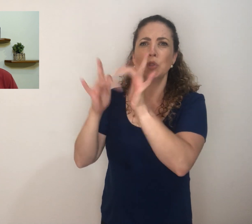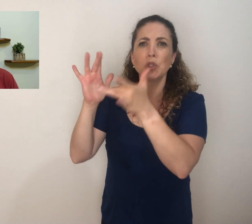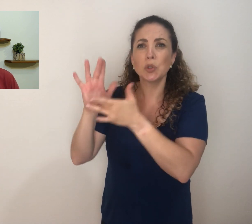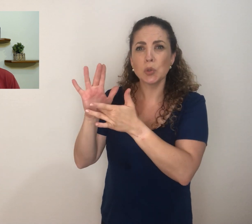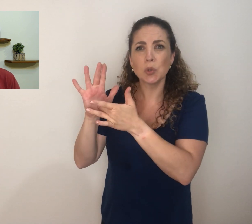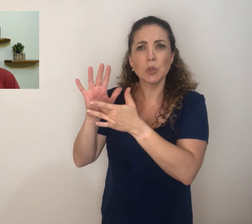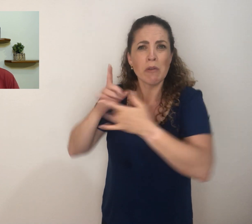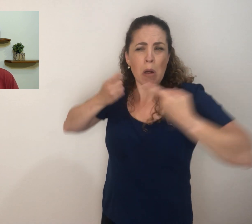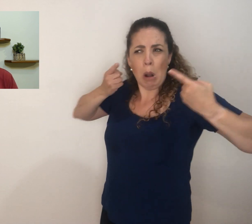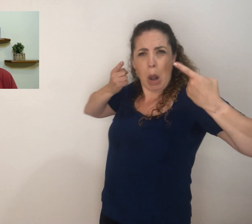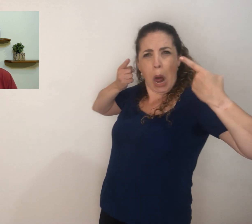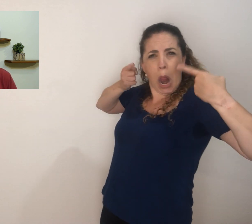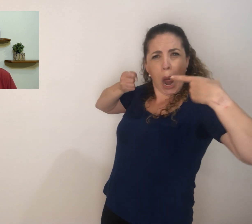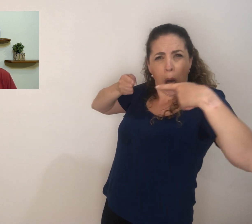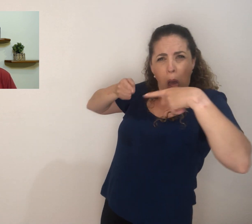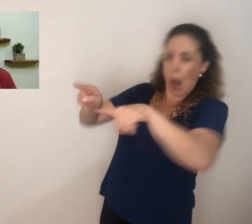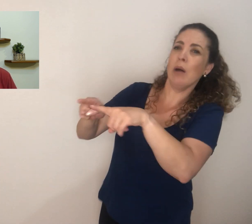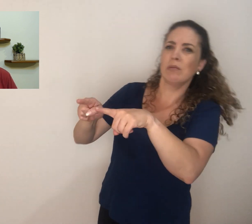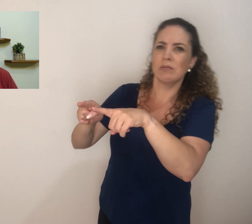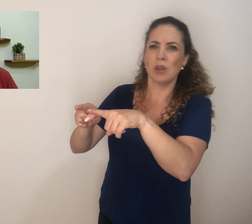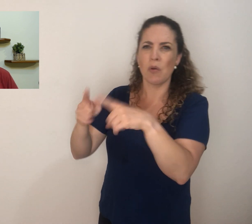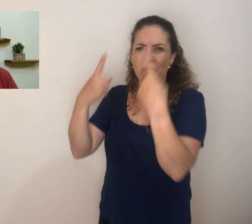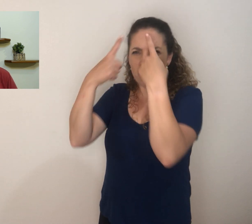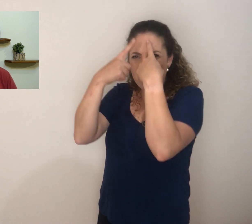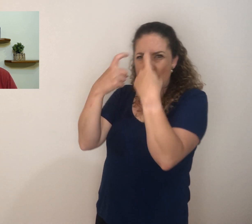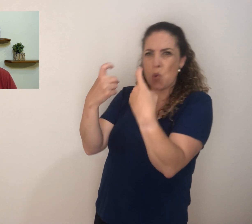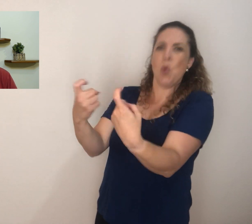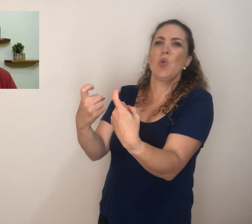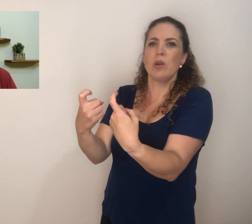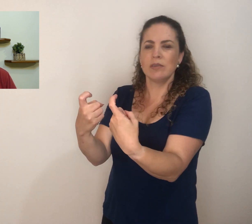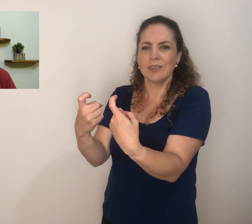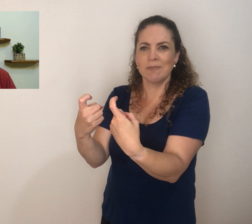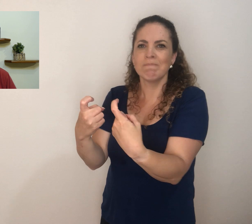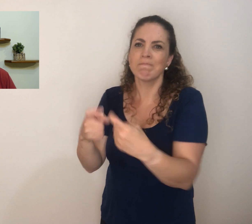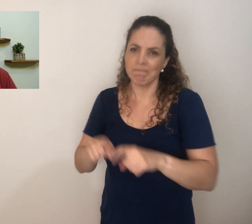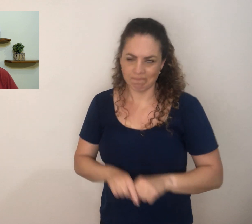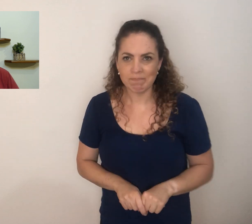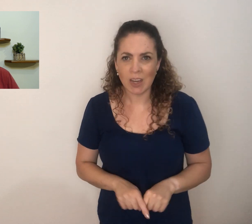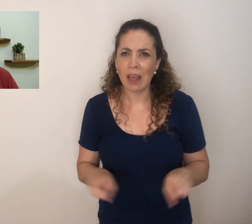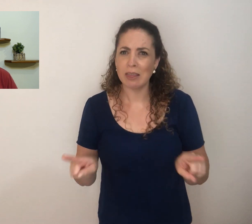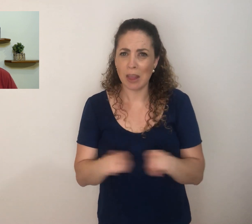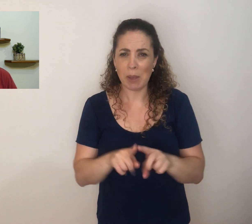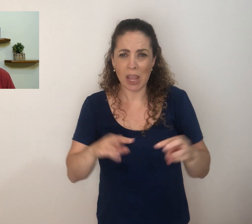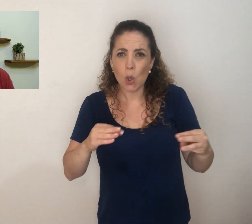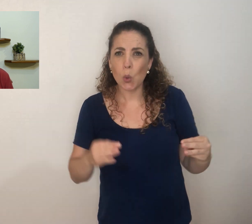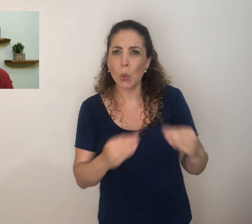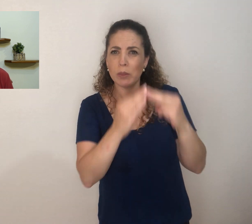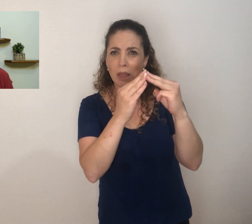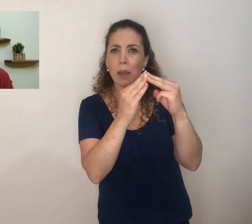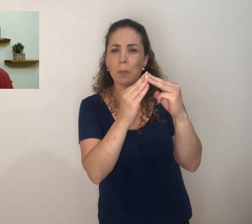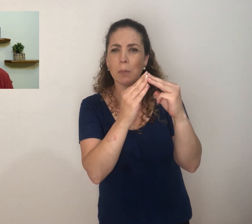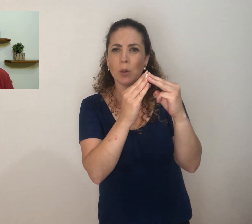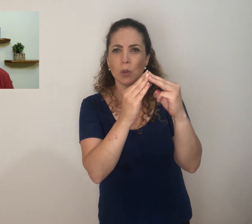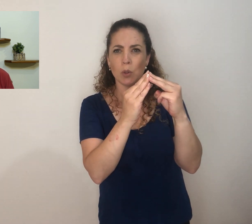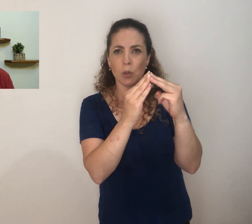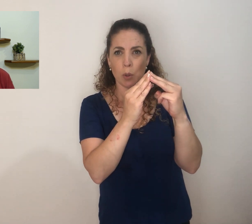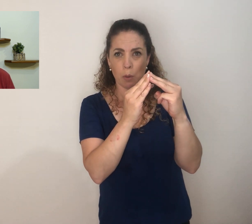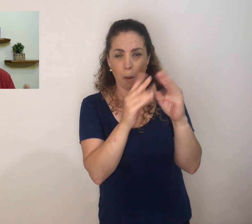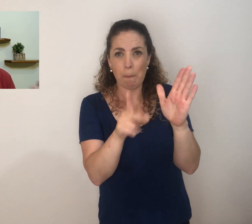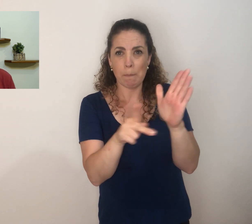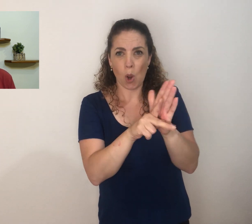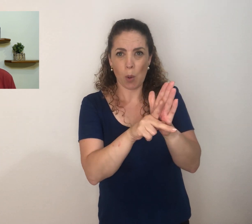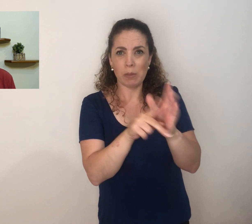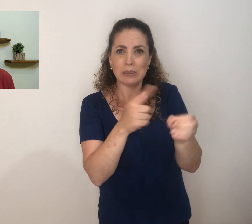ostentando-se como se fosse o próprio Deus. Então, ele vai profanar o templo em Jerusalém, como a gente viu lá em Daniel.